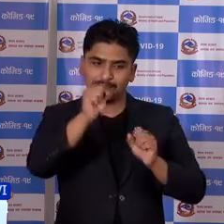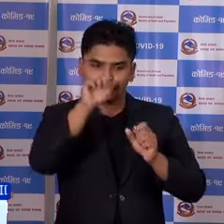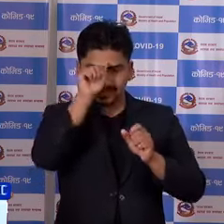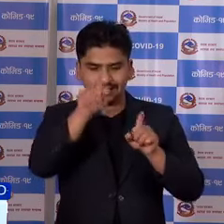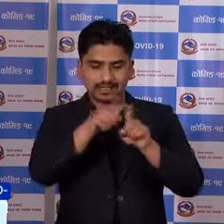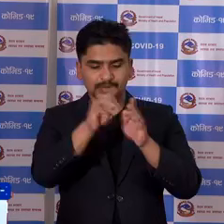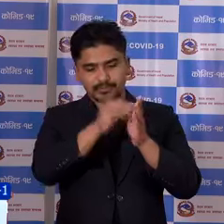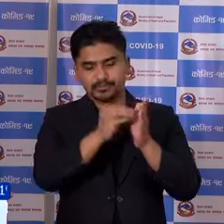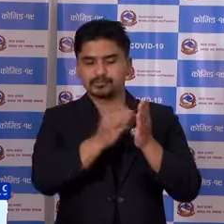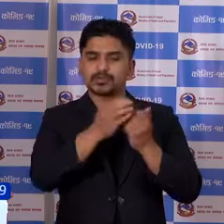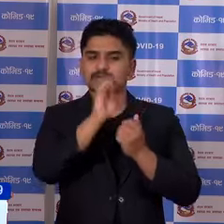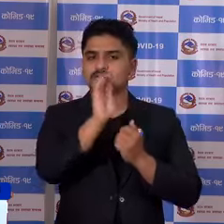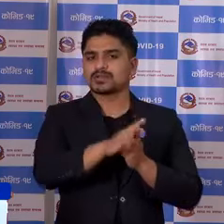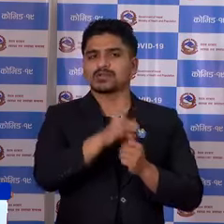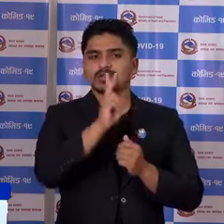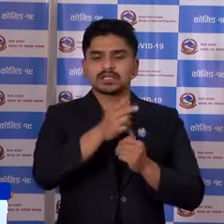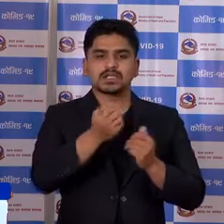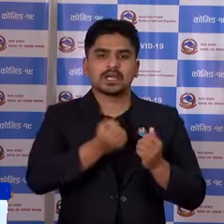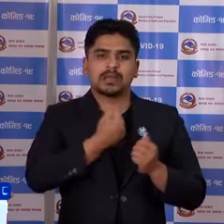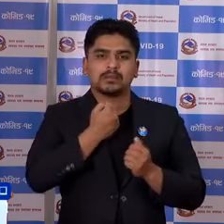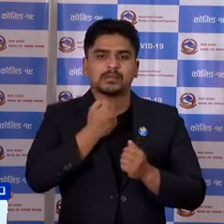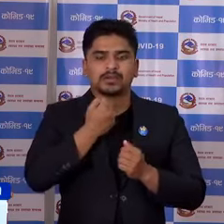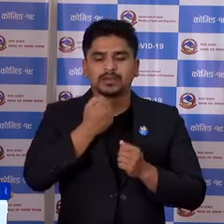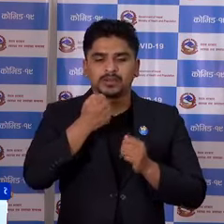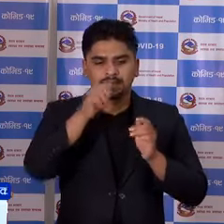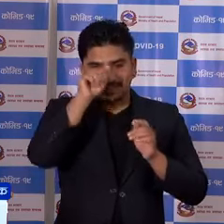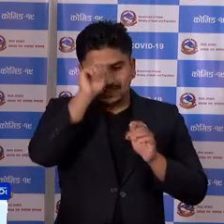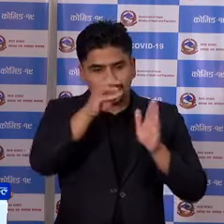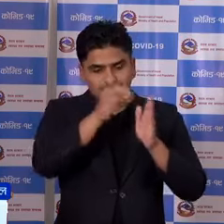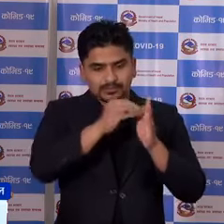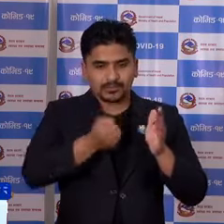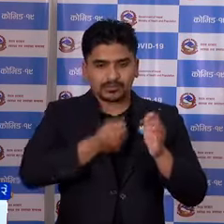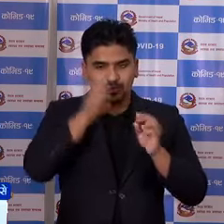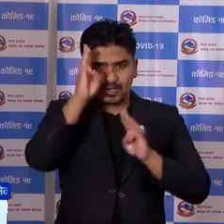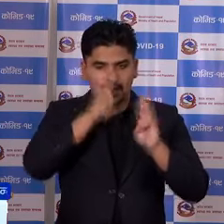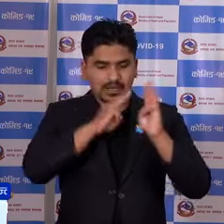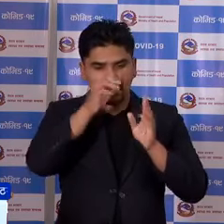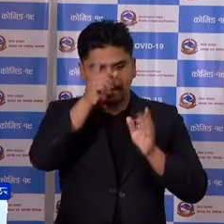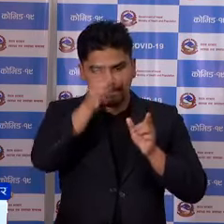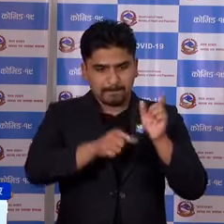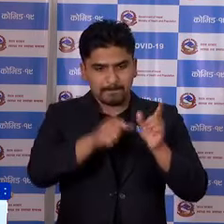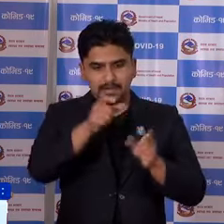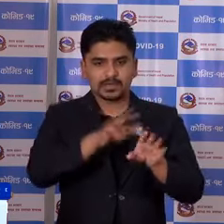त्यहाँ भर्न सक्नुहुन्छ। यसरी आफ्नो विवरण भर्ने, स्वमूल्याङ्कन